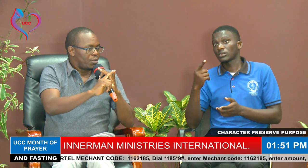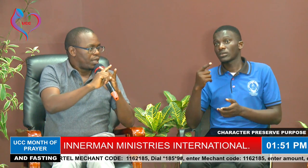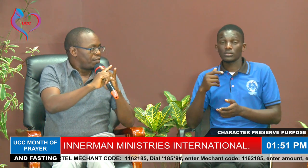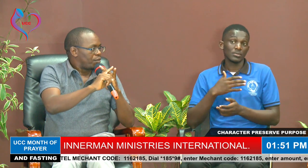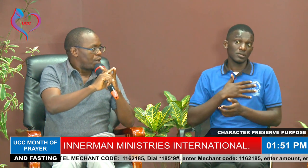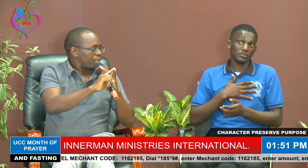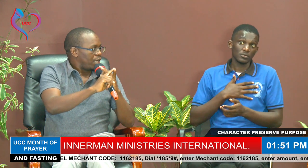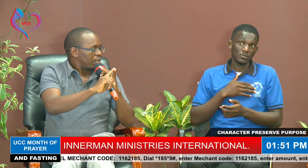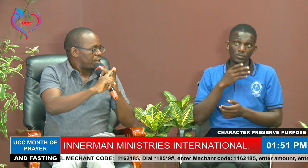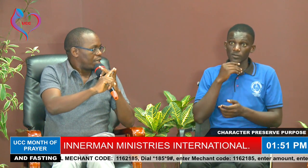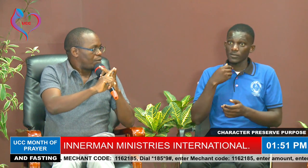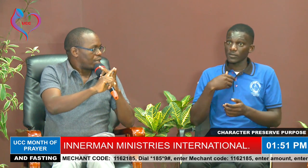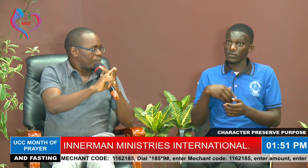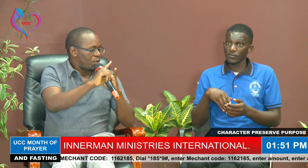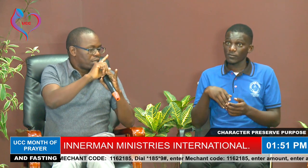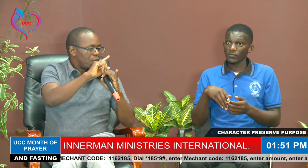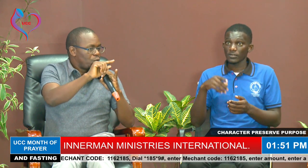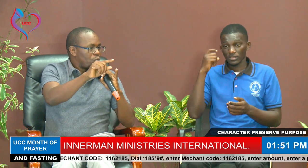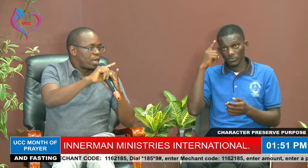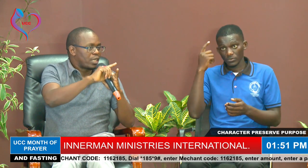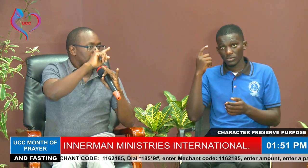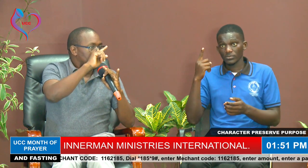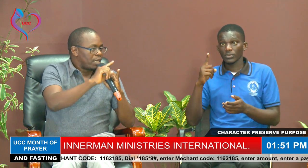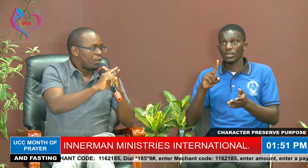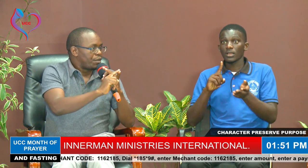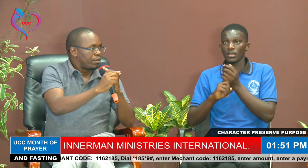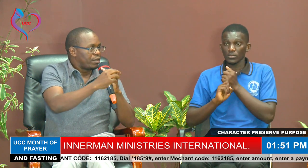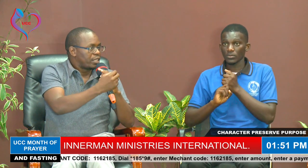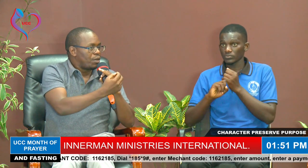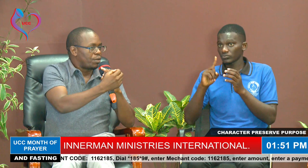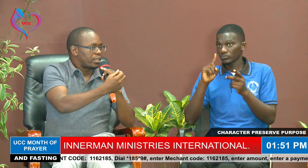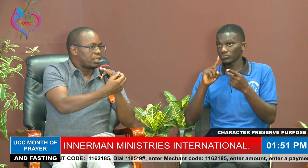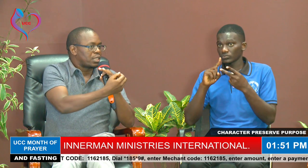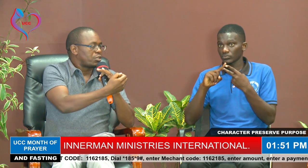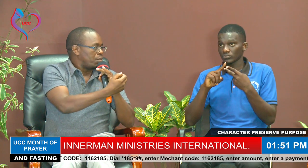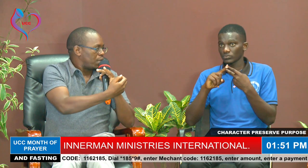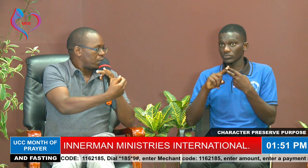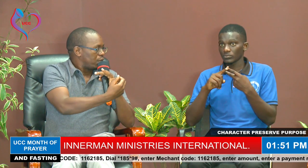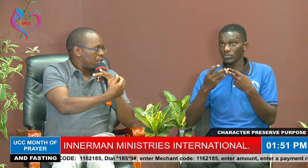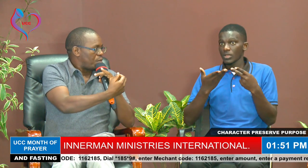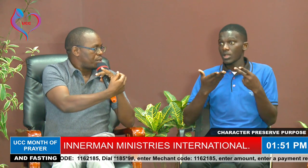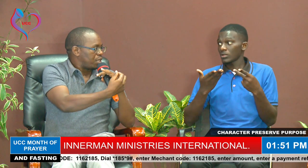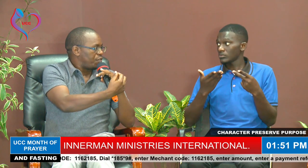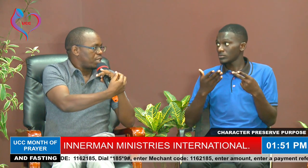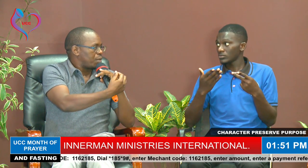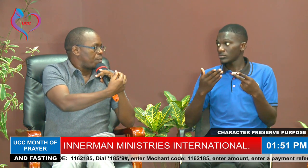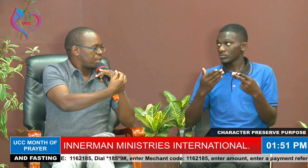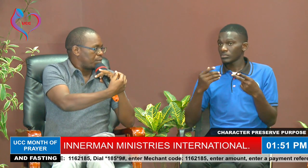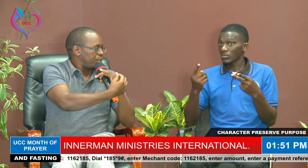oba envy kwata ena kwata mkwata gwe kwata number 1 najja wanonga sisasoma nakoma msini ya fonga simaina pass lip